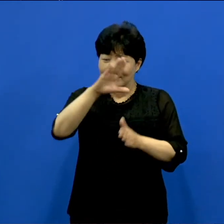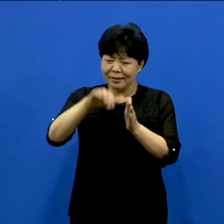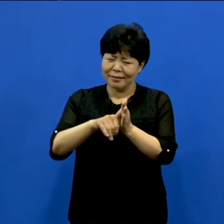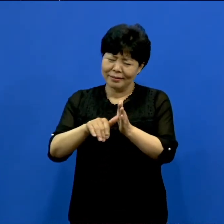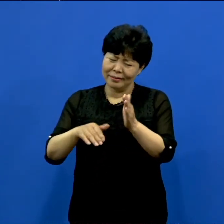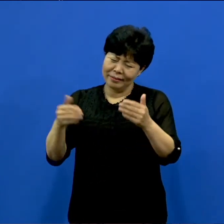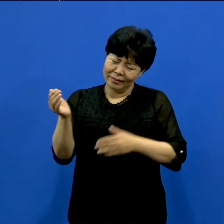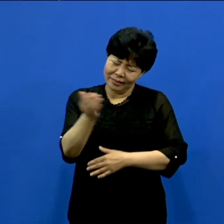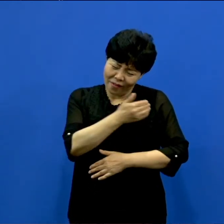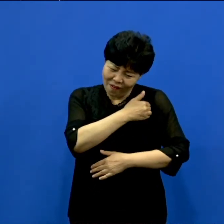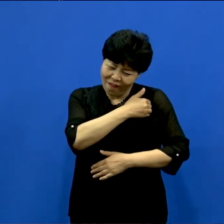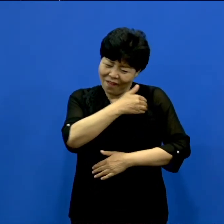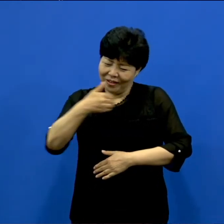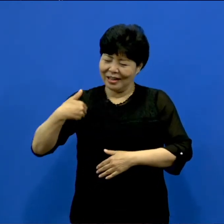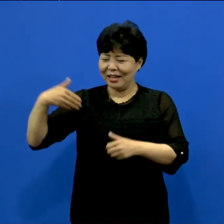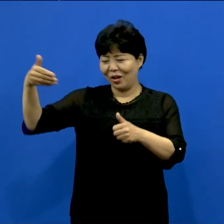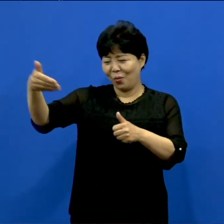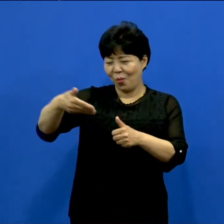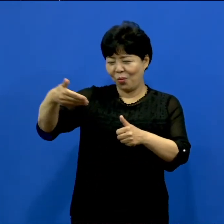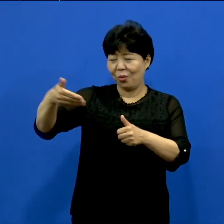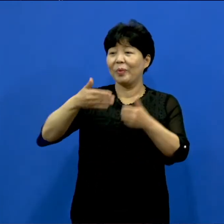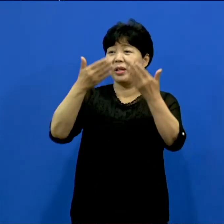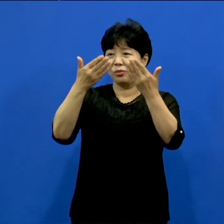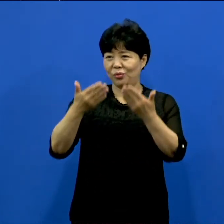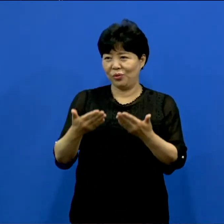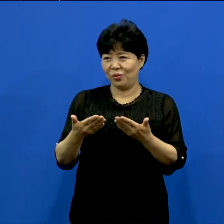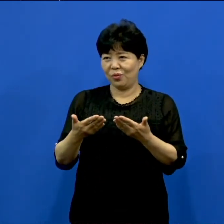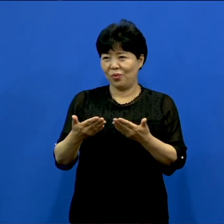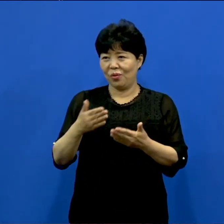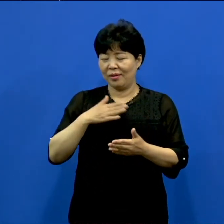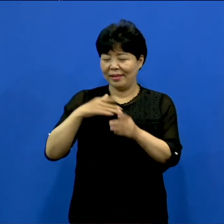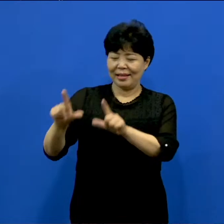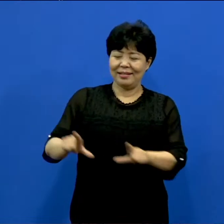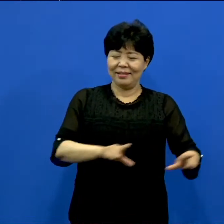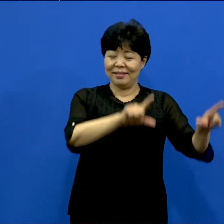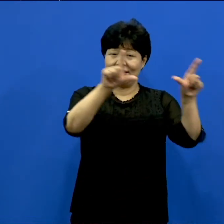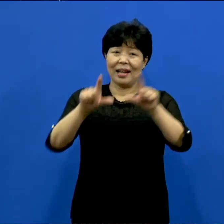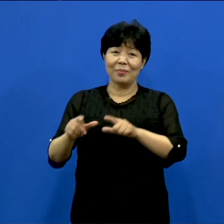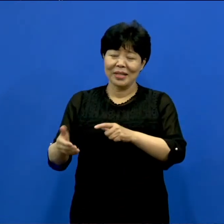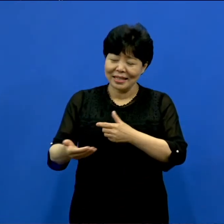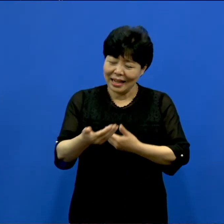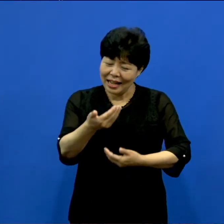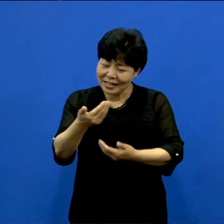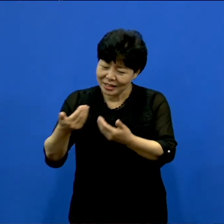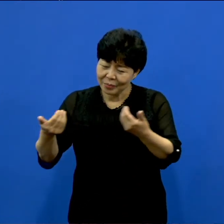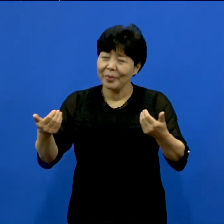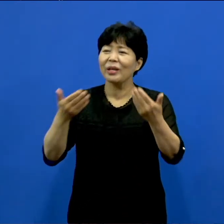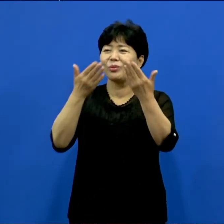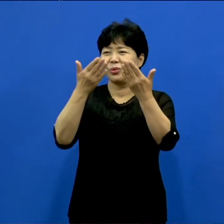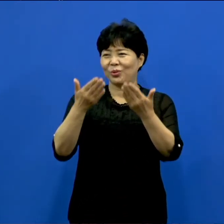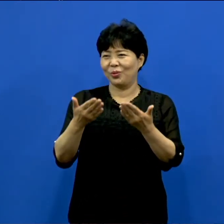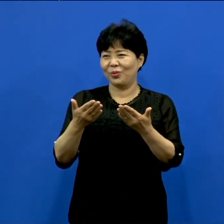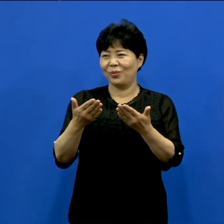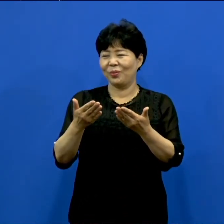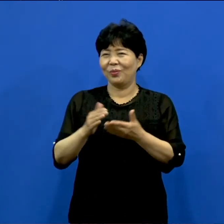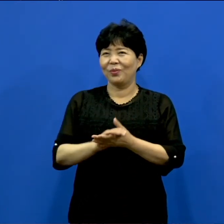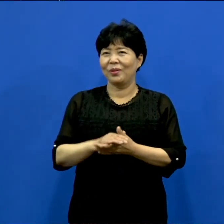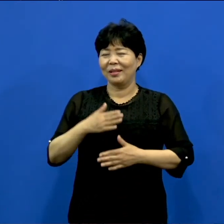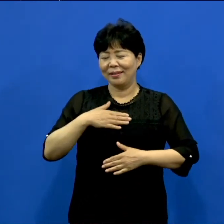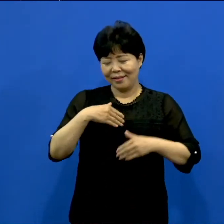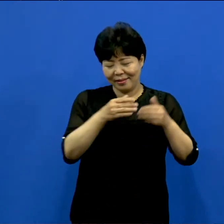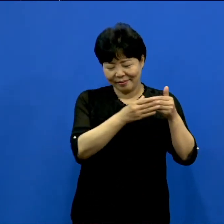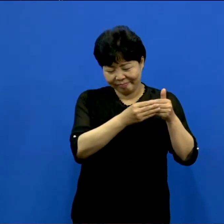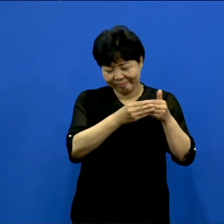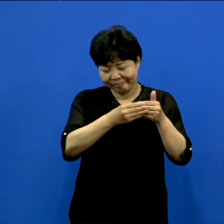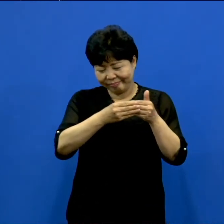따라 하나님께서 내 삶 속에 간섭해 주셔서 그 선하심을 내가 맛보아한 거예요. 공급하시는 거에 대해서 인도하신다라고.